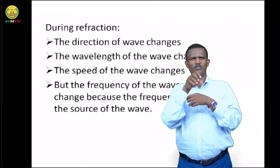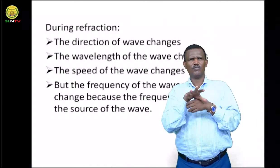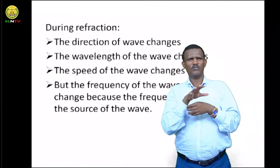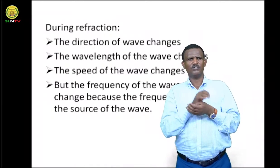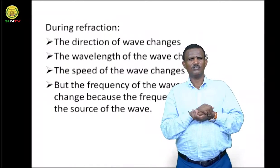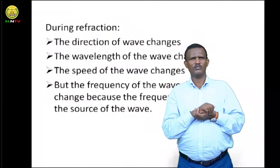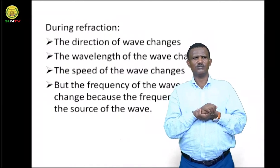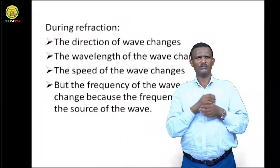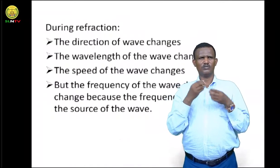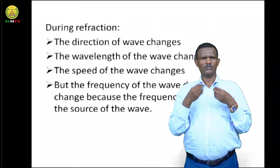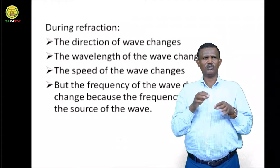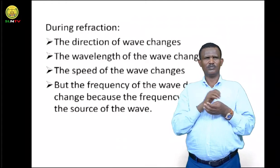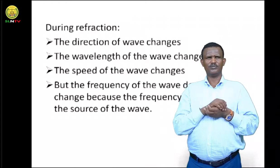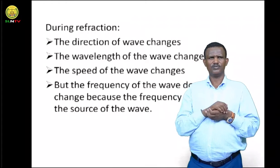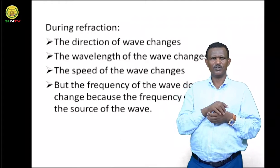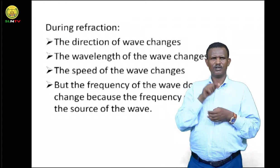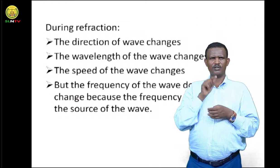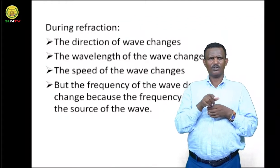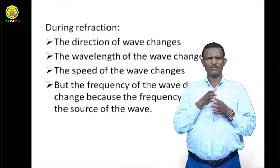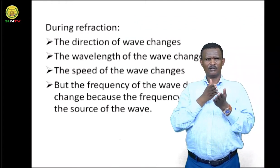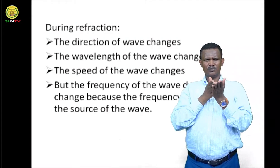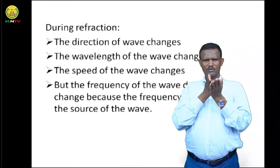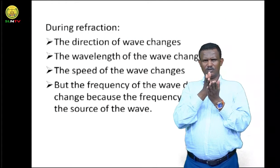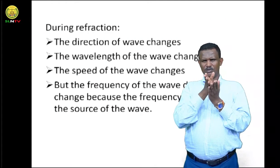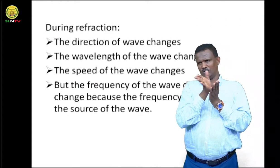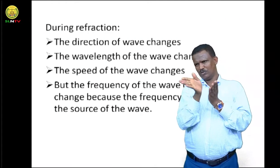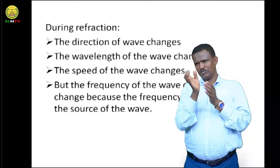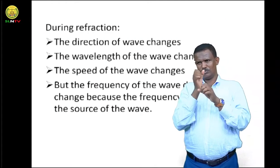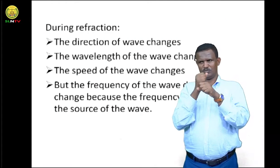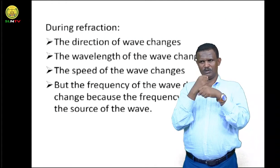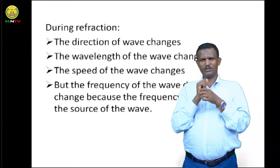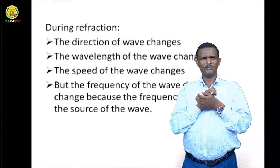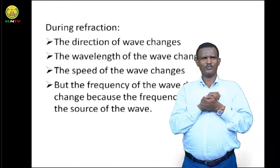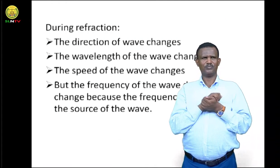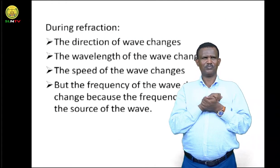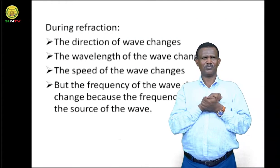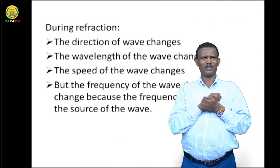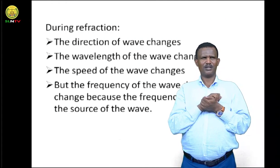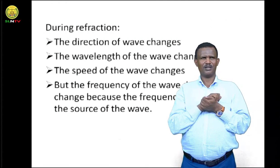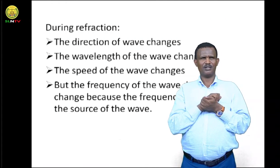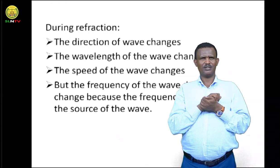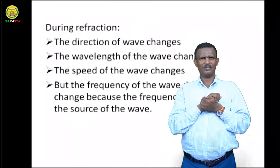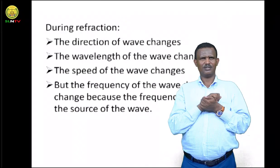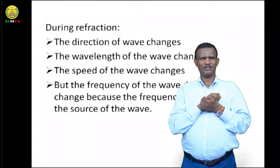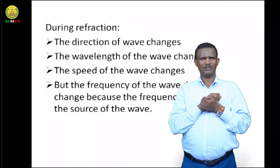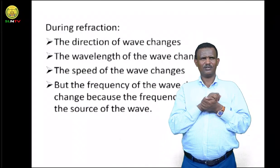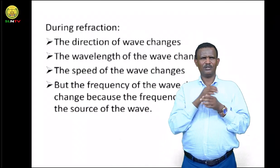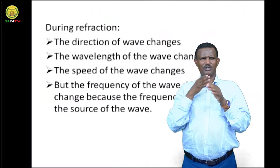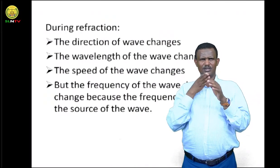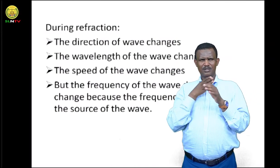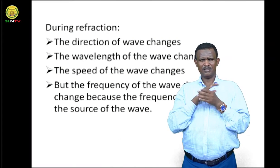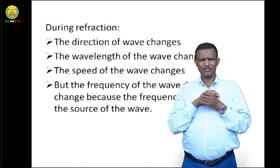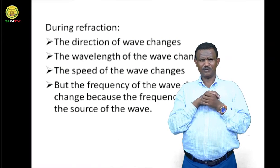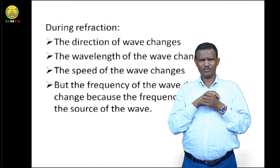wave-ku yeelanaysaa kow direction wave-ku isbedelayaa kow jihadii ay u socotay wave-ku waxa ku dhacaya isbeddel